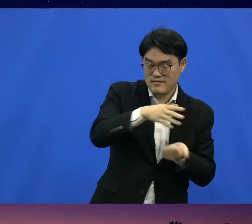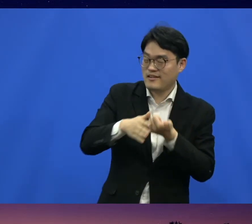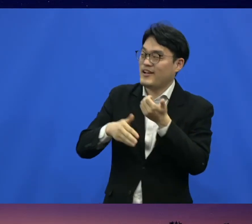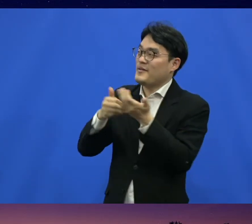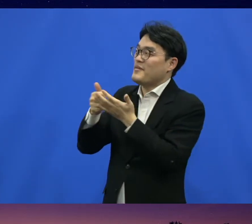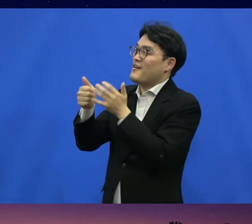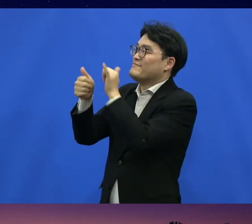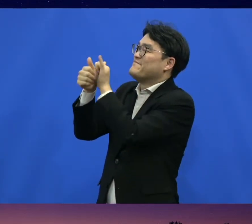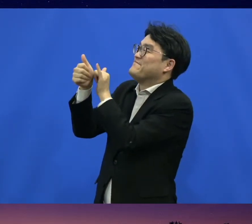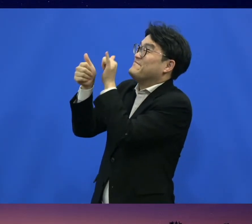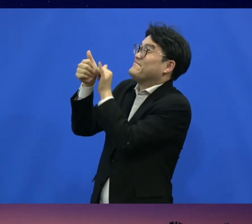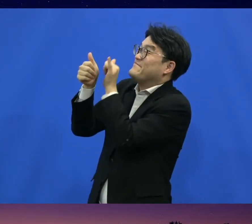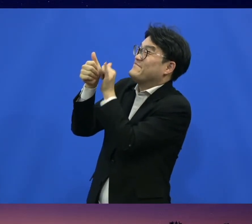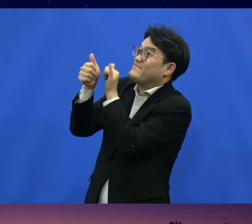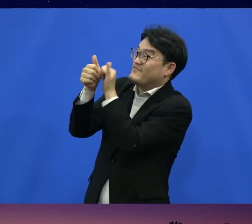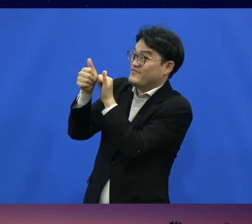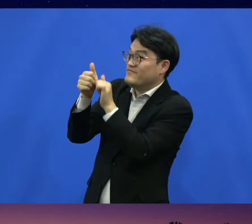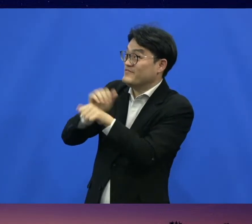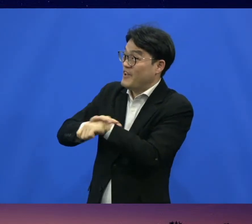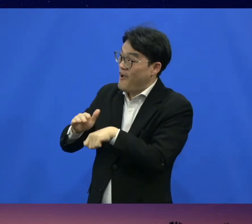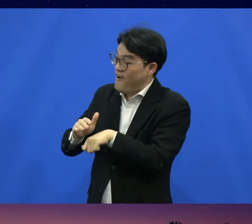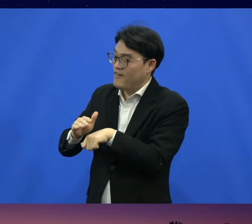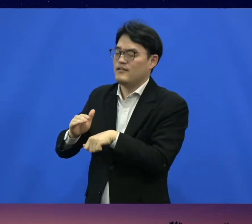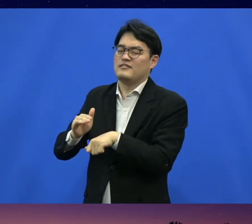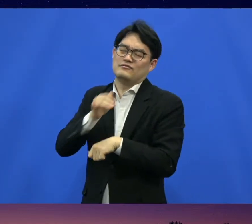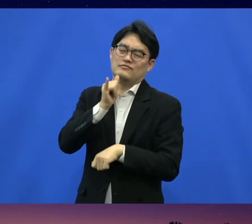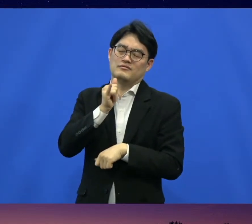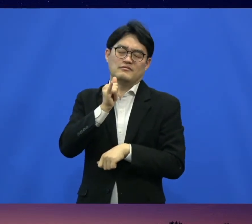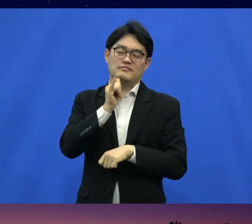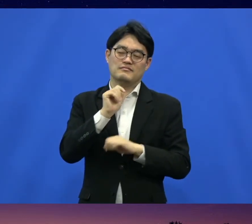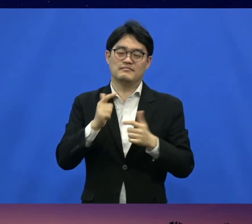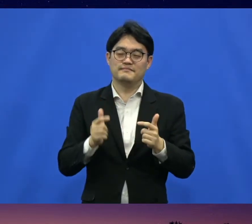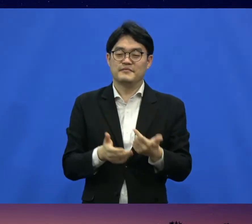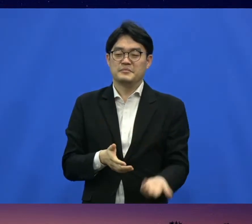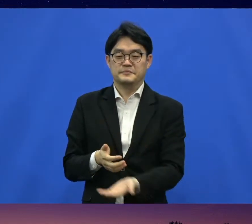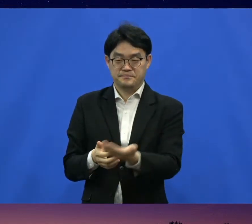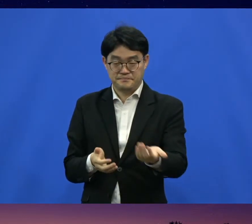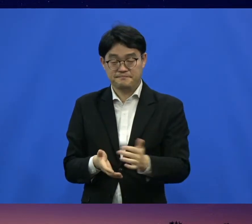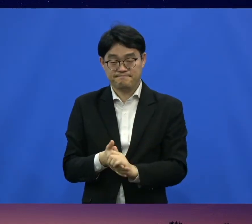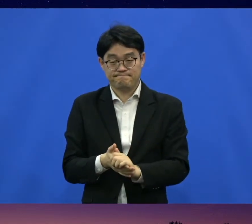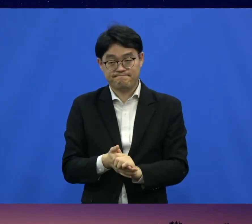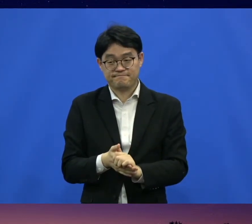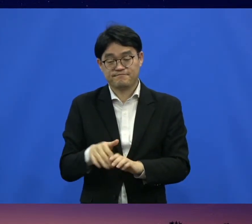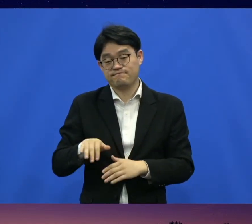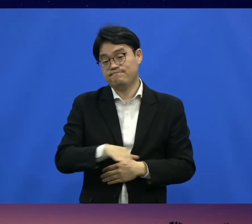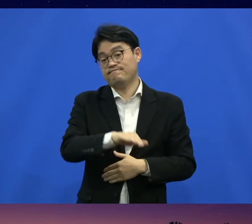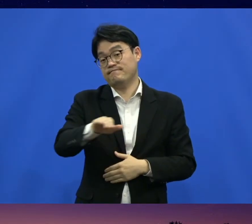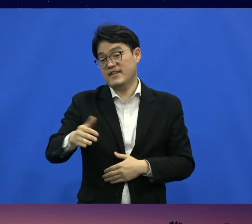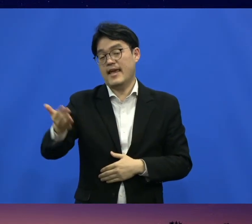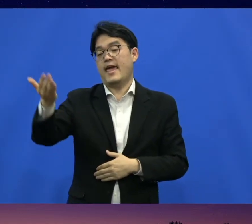신앙을 가지게 될 때 우리가 염두에 둘 두 가지가 있어요. 하나는 이전의 방식을